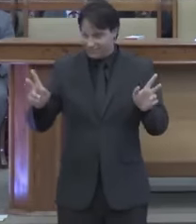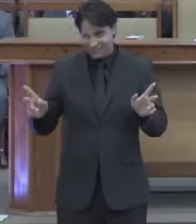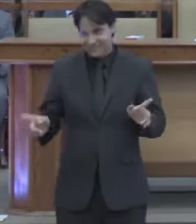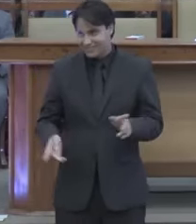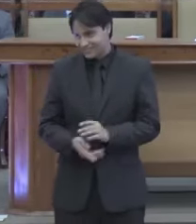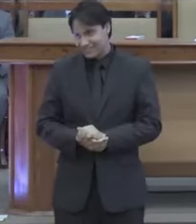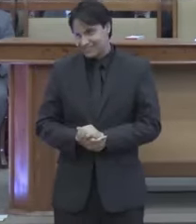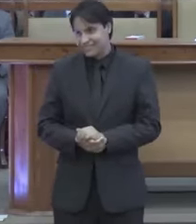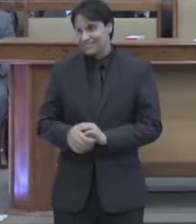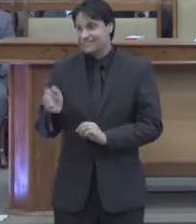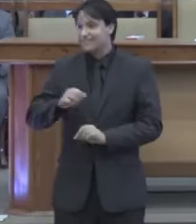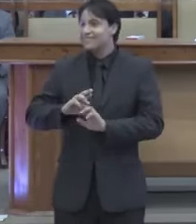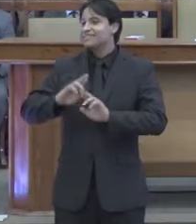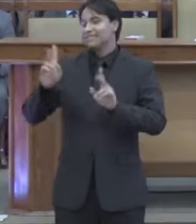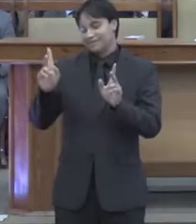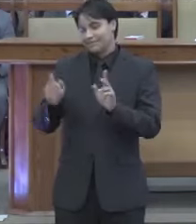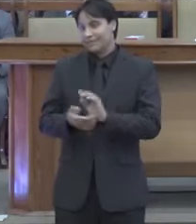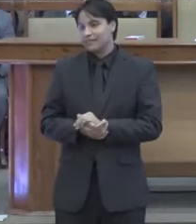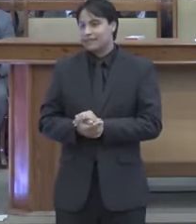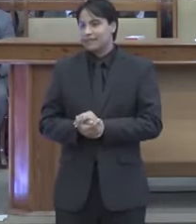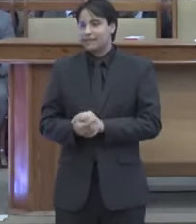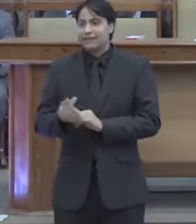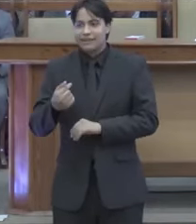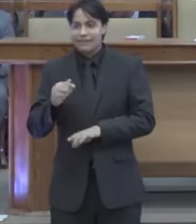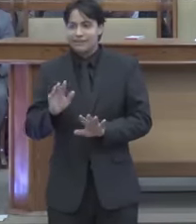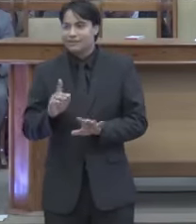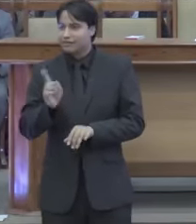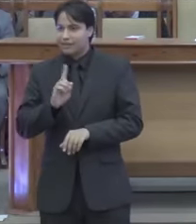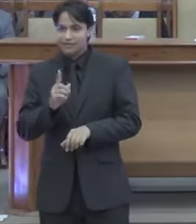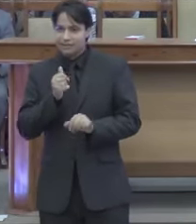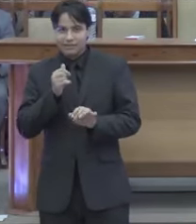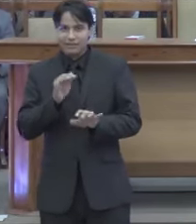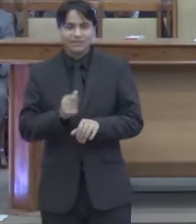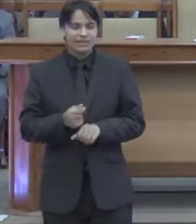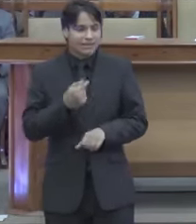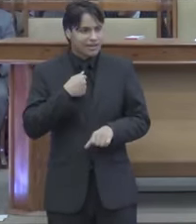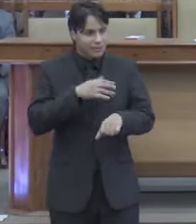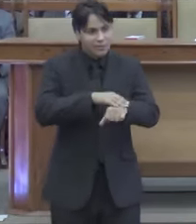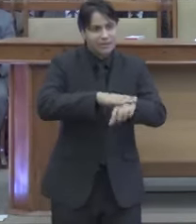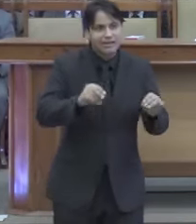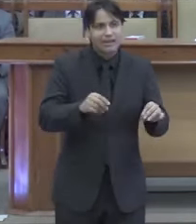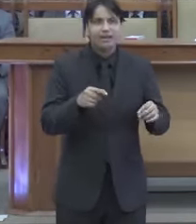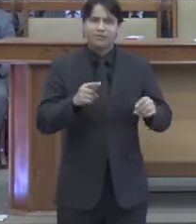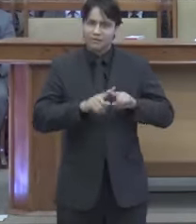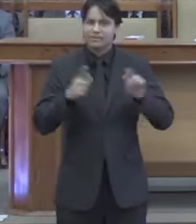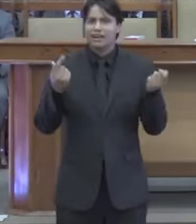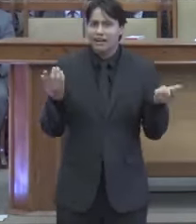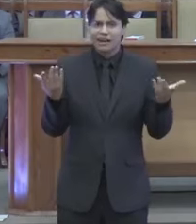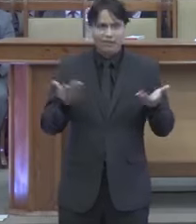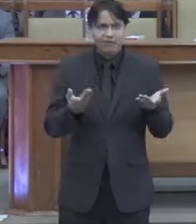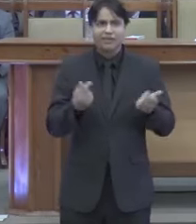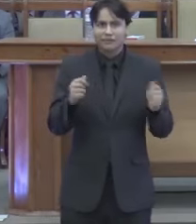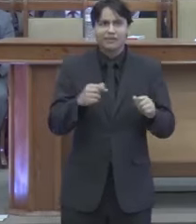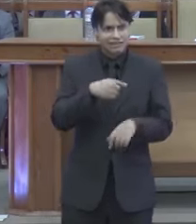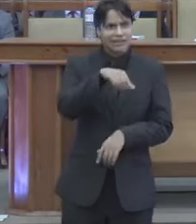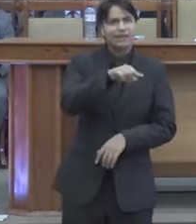menino. Tu curou agora, eu te curei, mas tu vai fazer uma fisioterapia aí 3 meses. Não existe isso, irmão. Isso é cura de